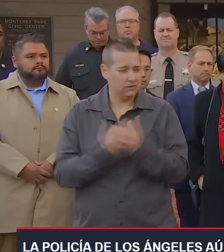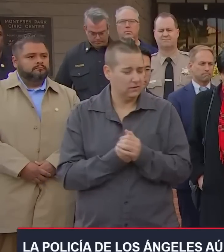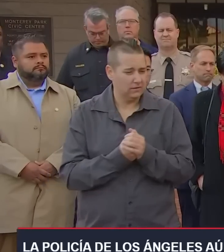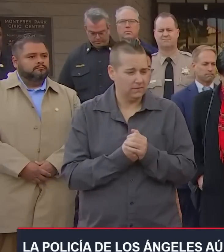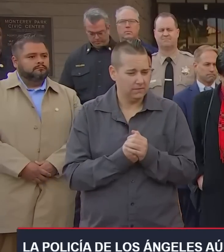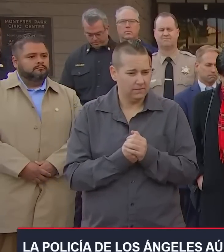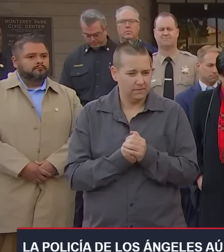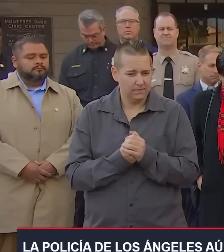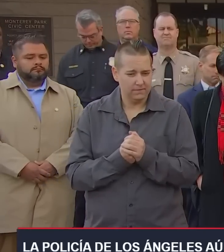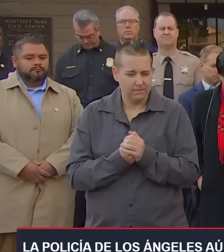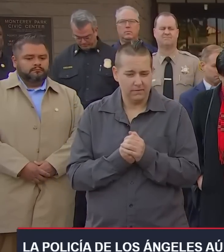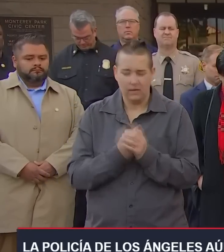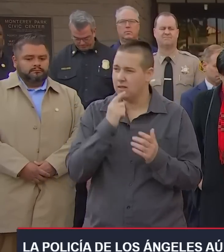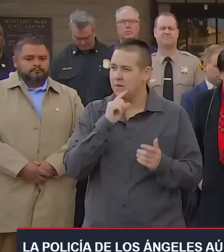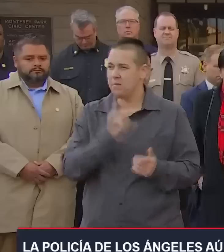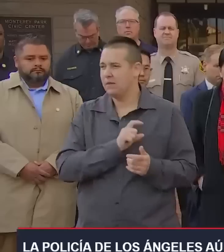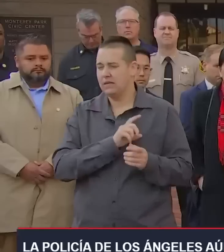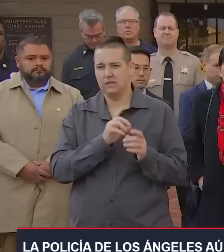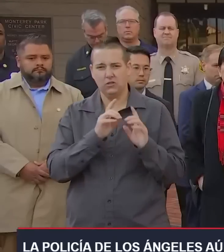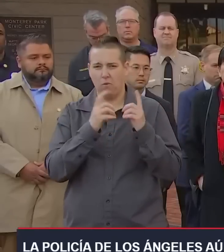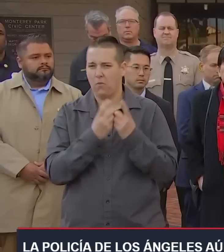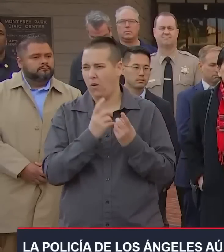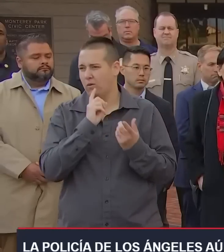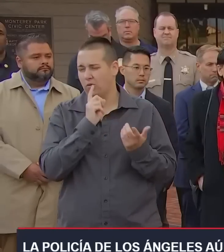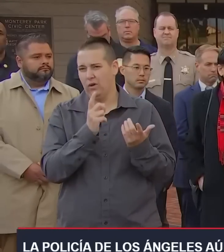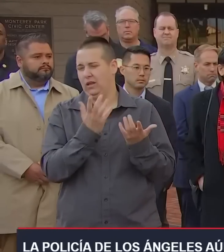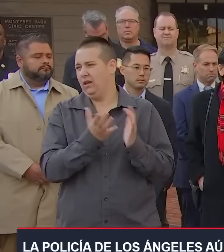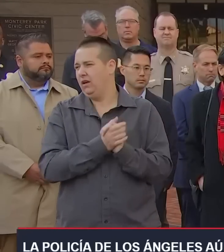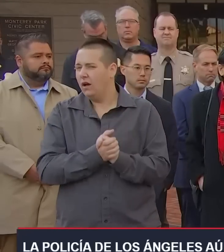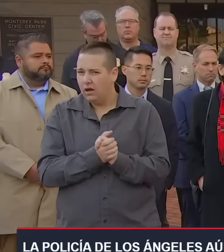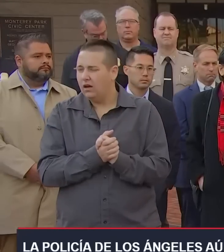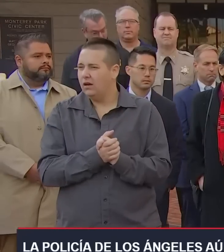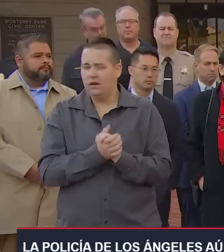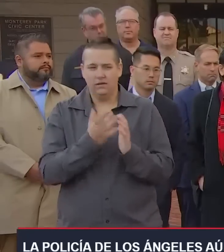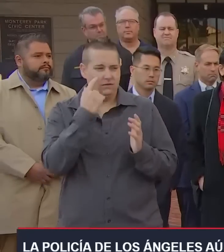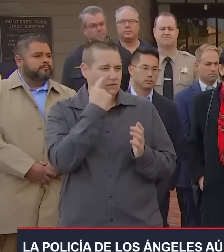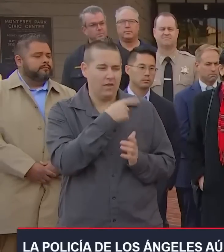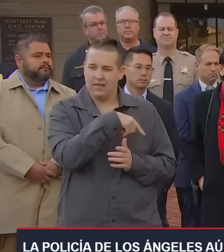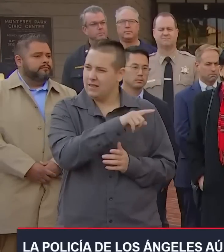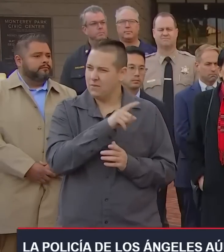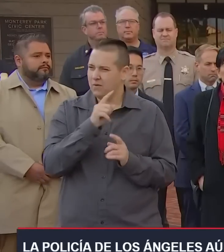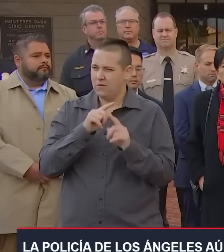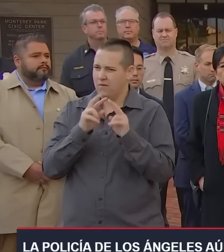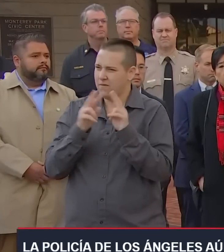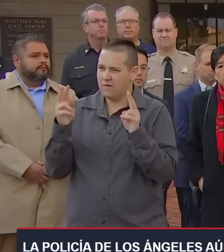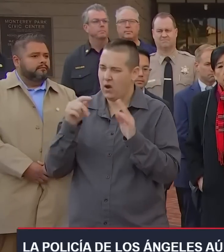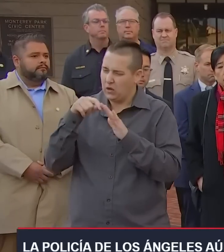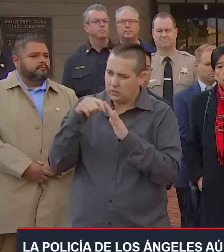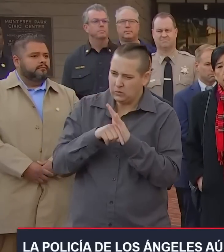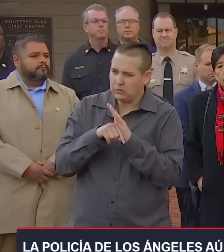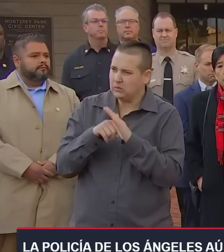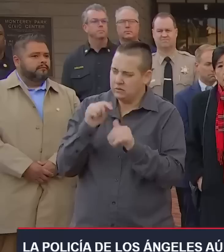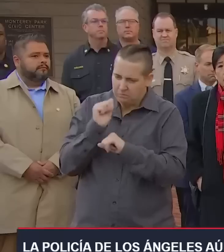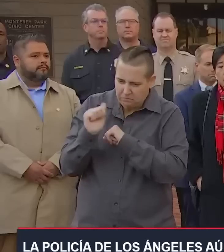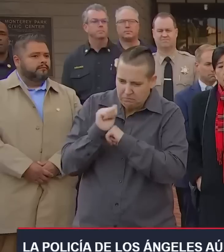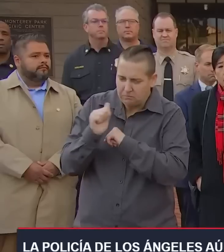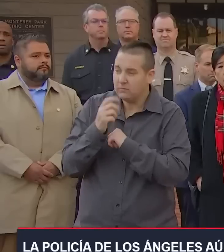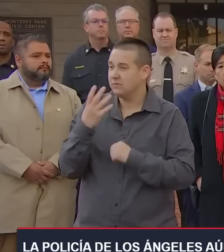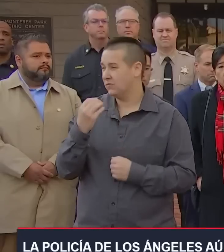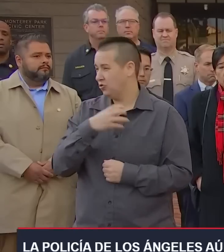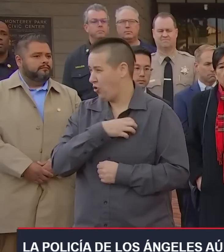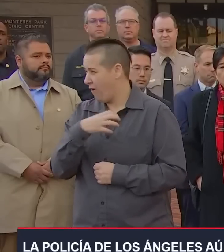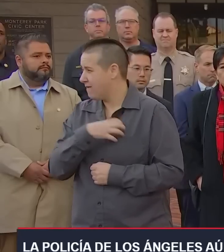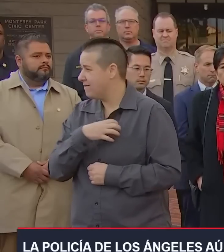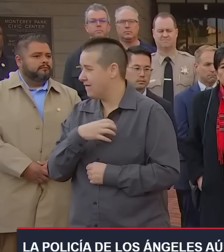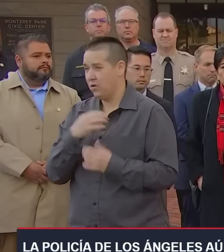estamos al lado de la comunidad y de las víctimas la policía de Monterrey a la ciudad